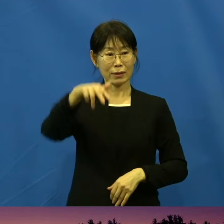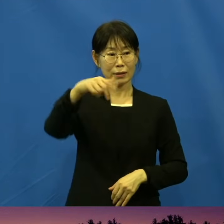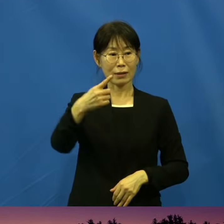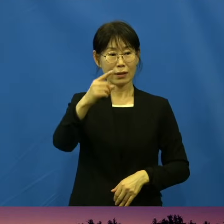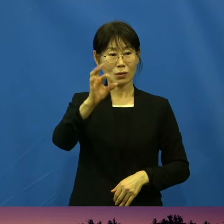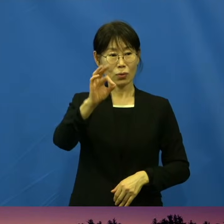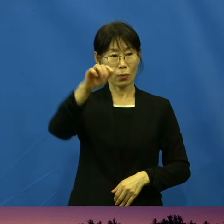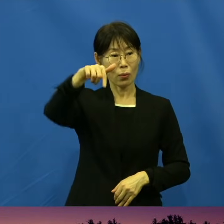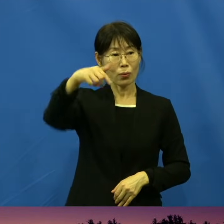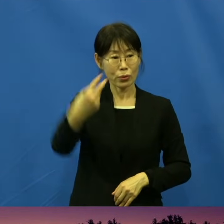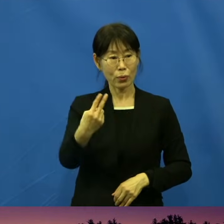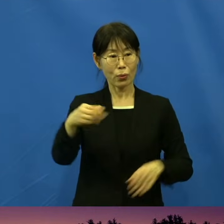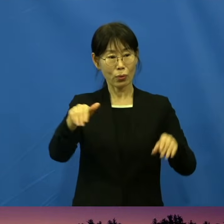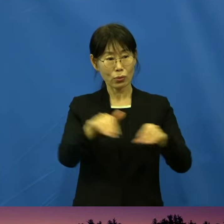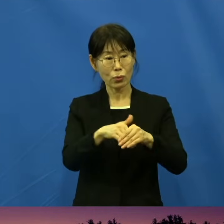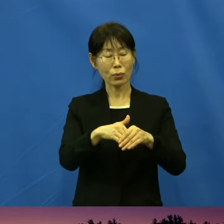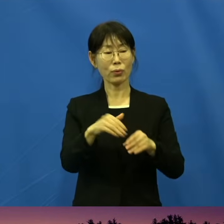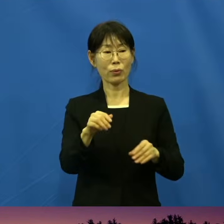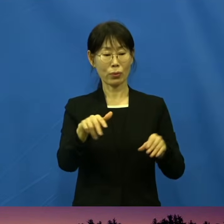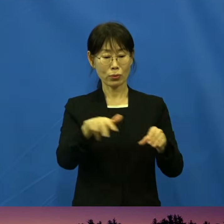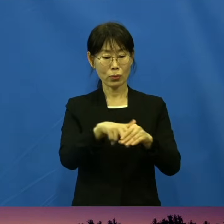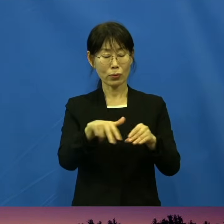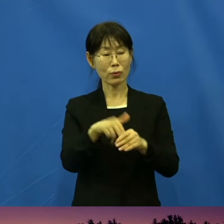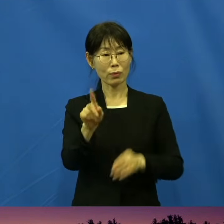종교는요, 자아의지를 강화시키는 거예요.